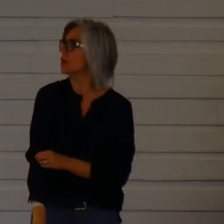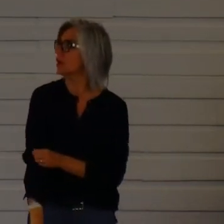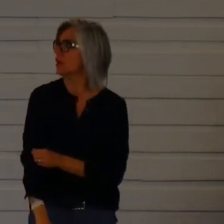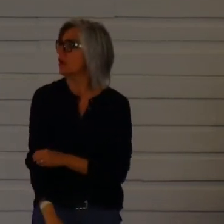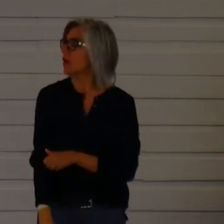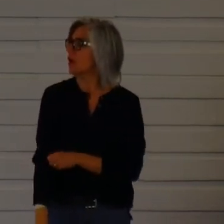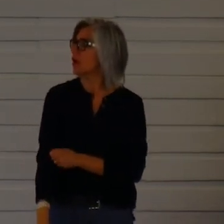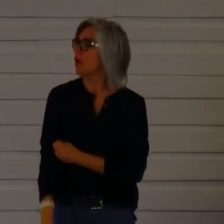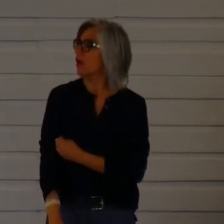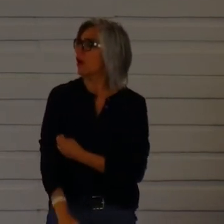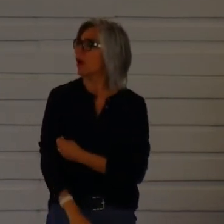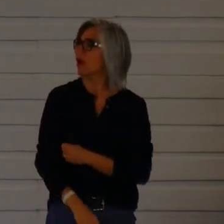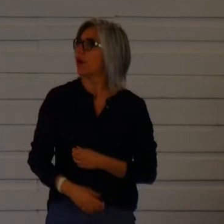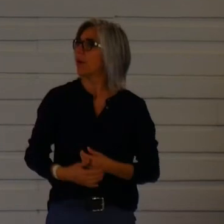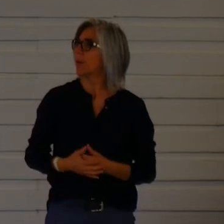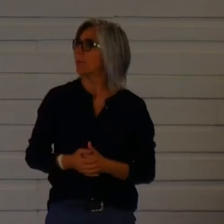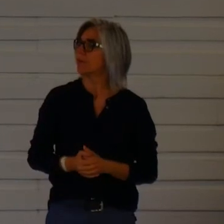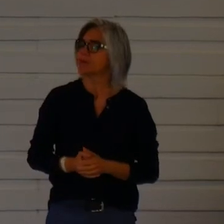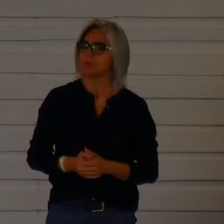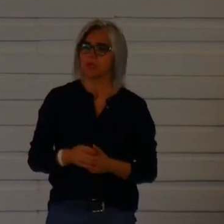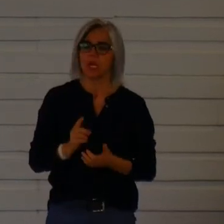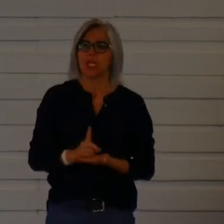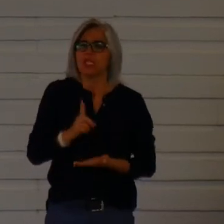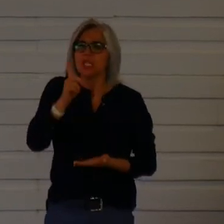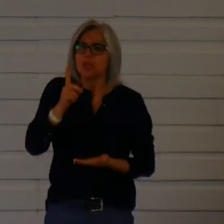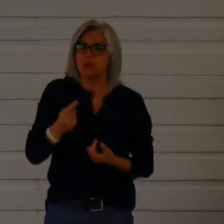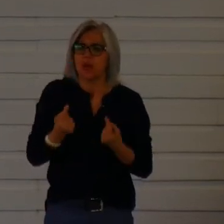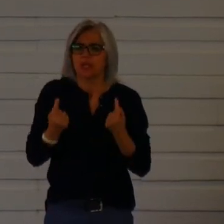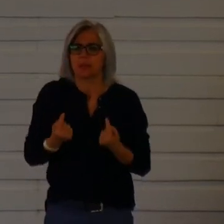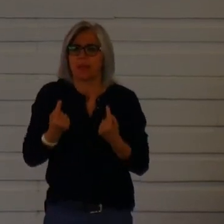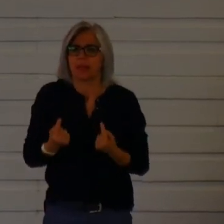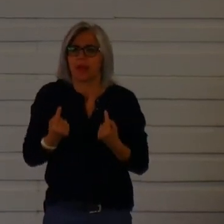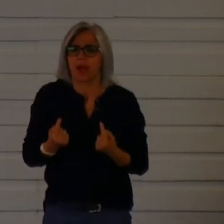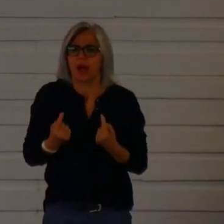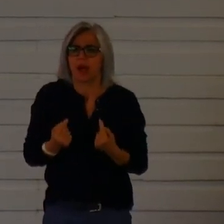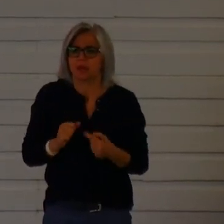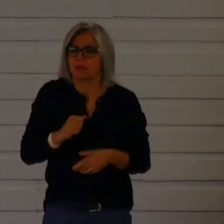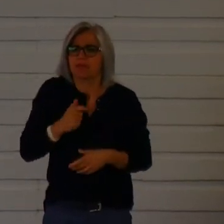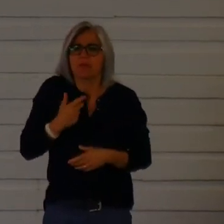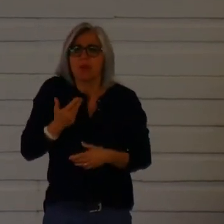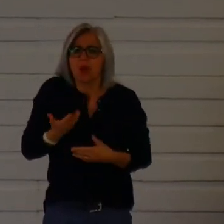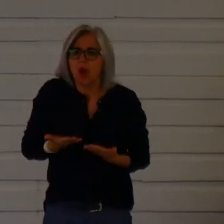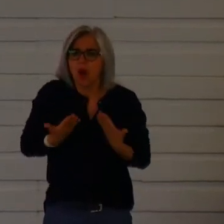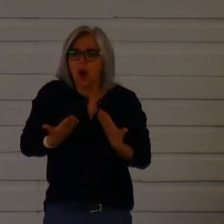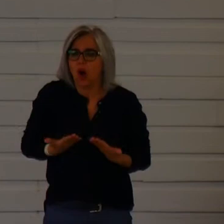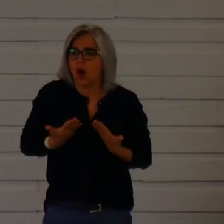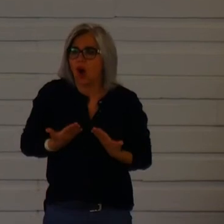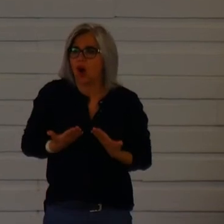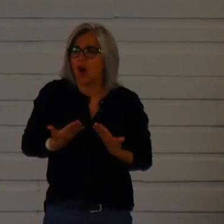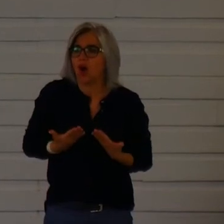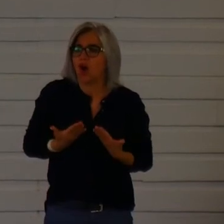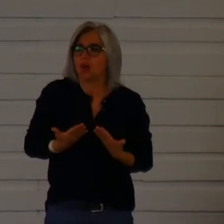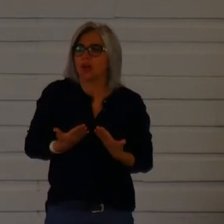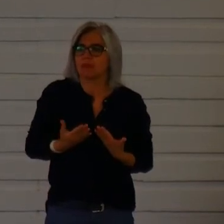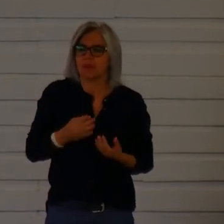entra nell'indole dell'uomo. Fino a quando, Signore? Ma quant'è? Quindi questo vuol dire